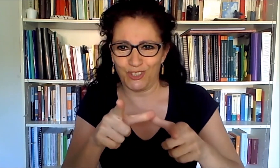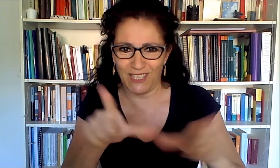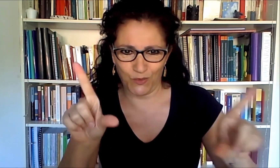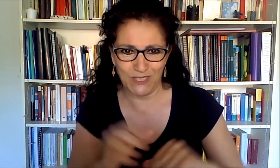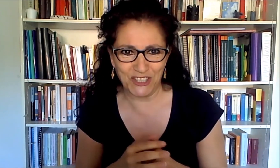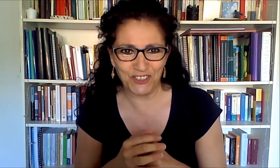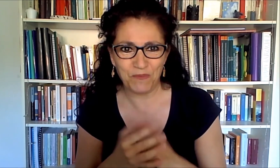lingüísticos.